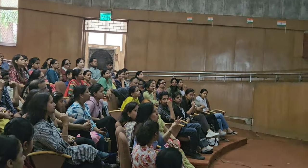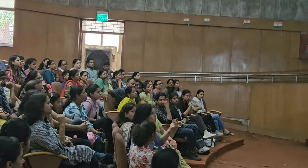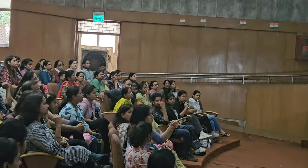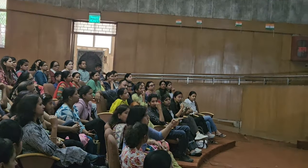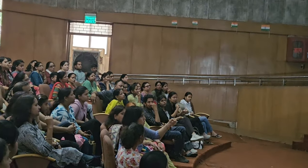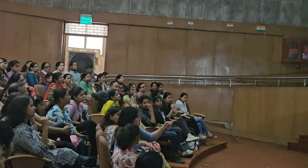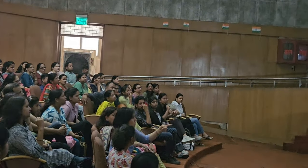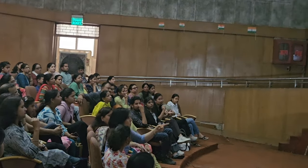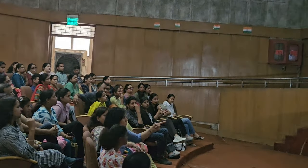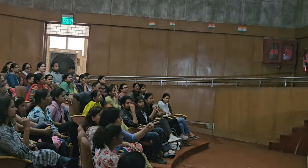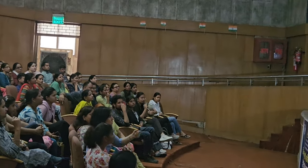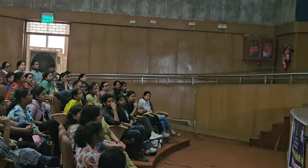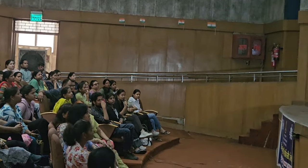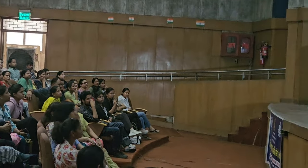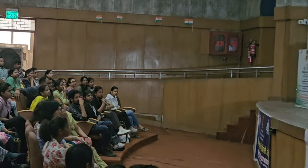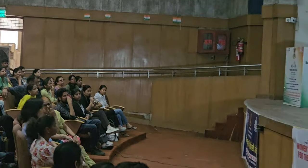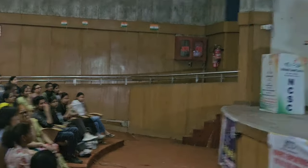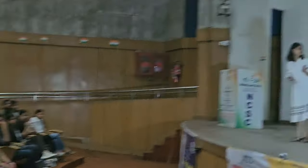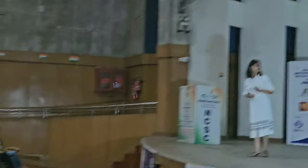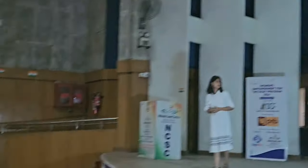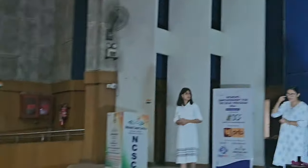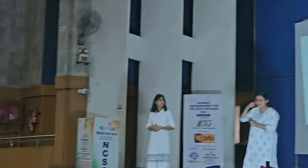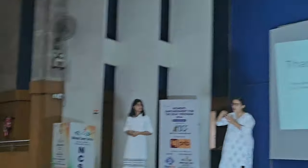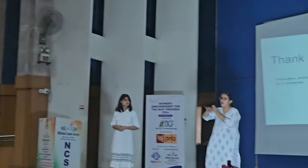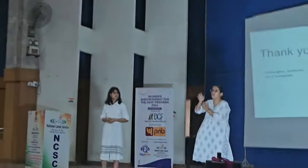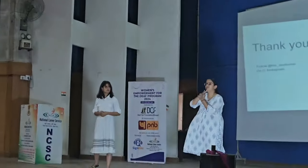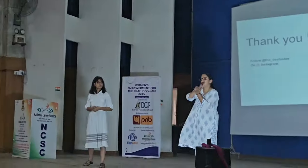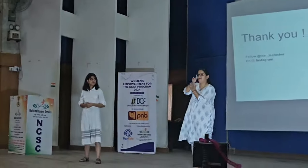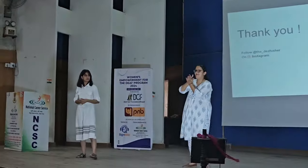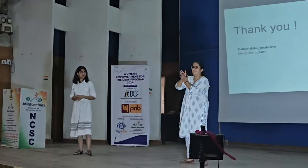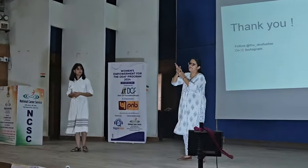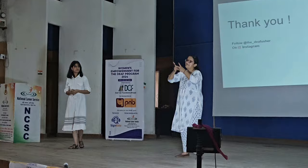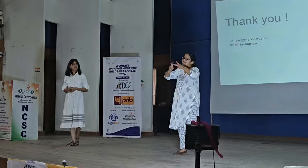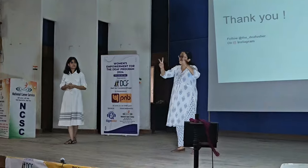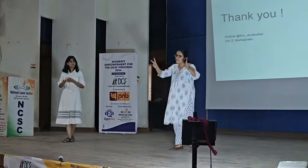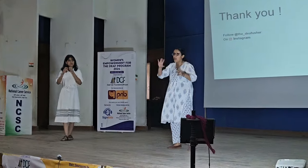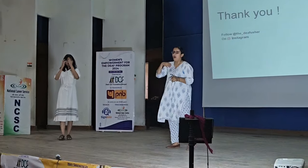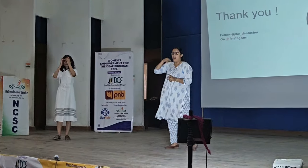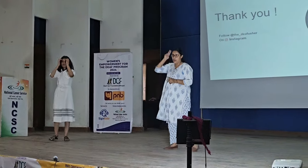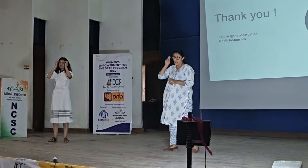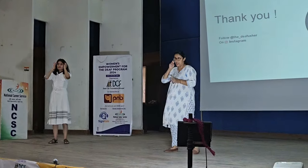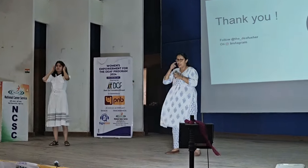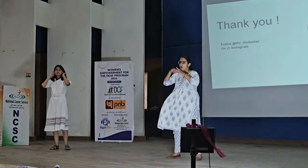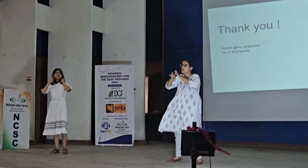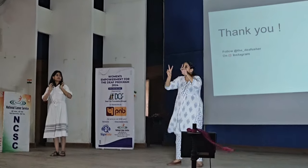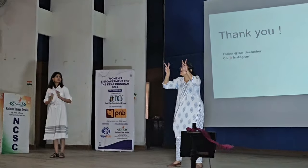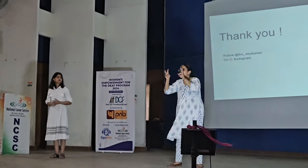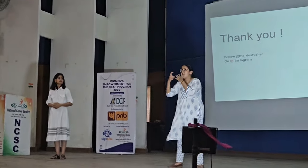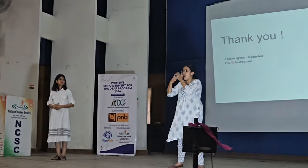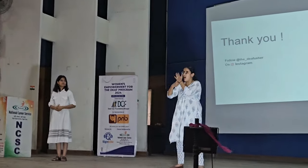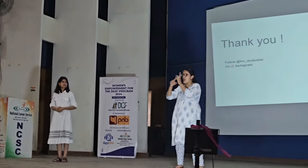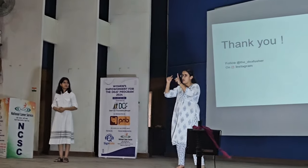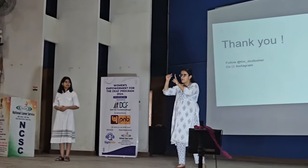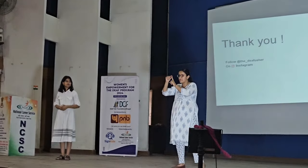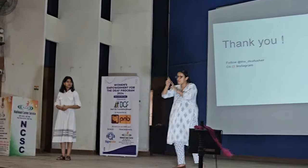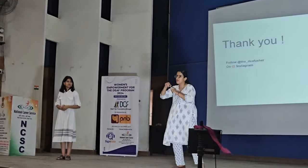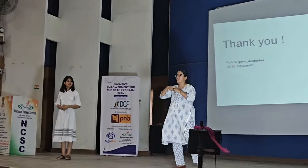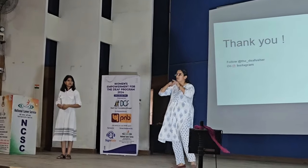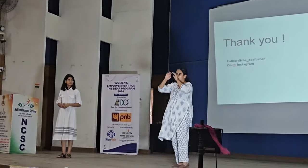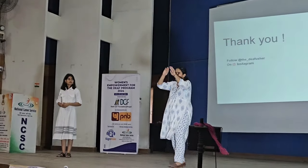मुझे भी नहीं दिख रहा है, अरे सॉरी क्या हो, बट ठीक है इट्स ओके, मेरी गलती थी मैं मानती हूँ, बट अशर भी कुछ चीज होती है, मतलब उनको